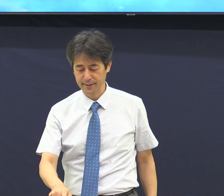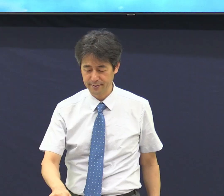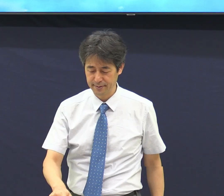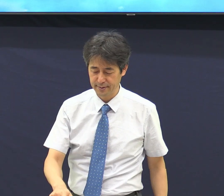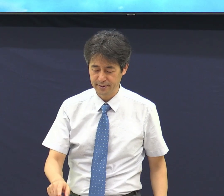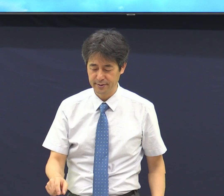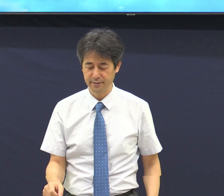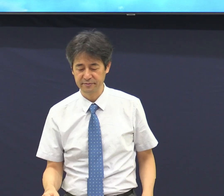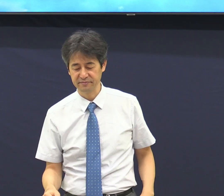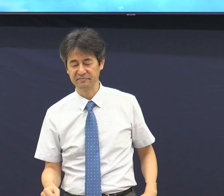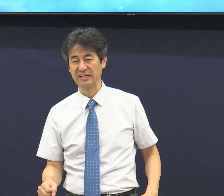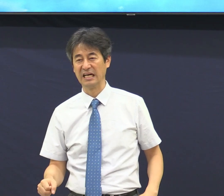창세기 45장의 말씀.